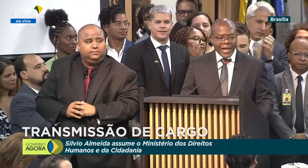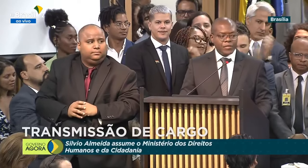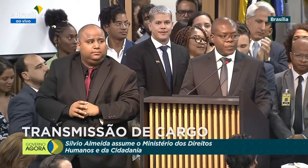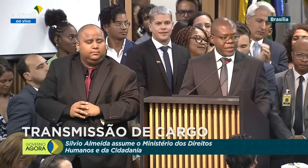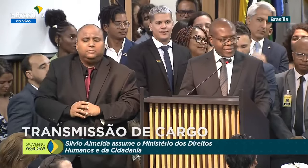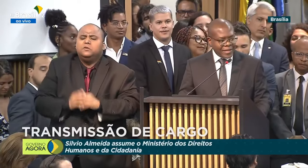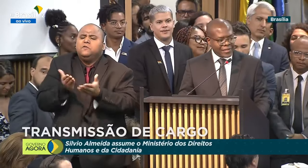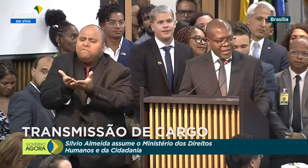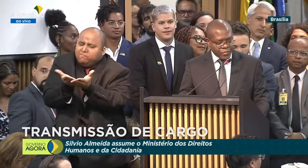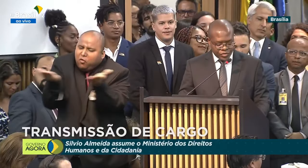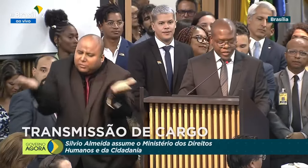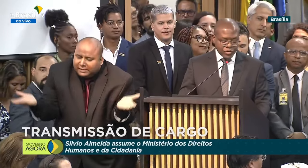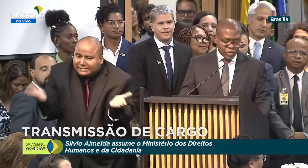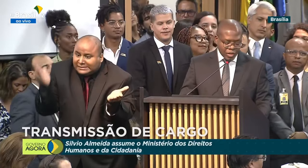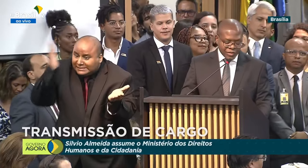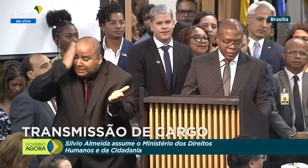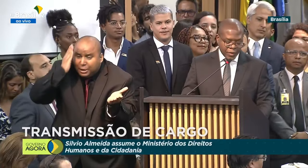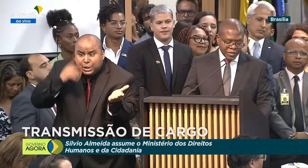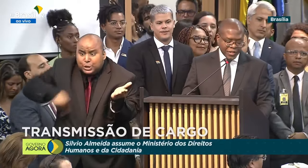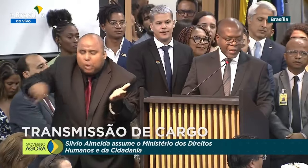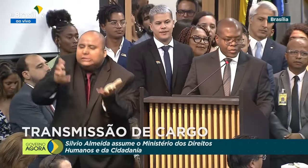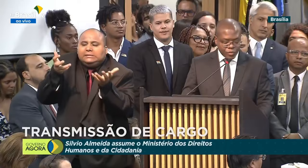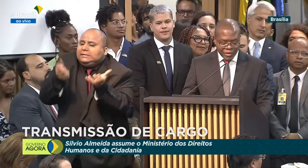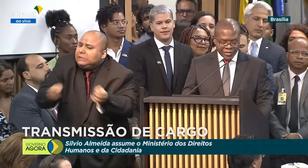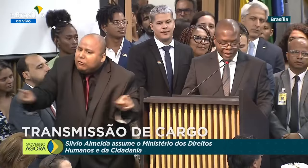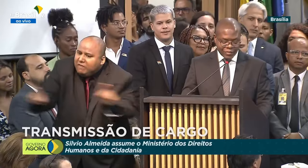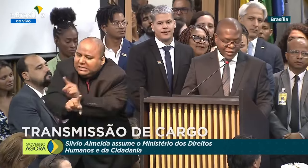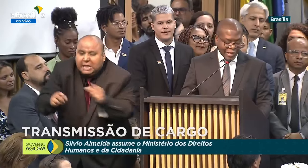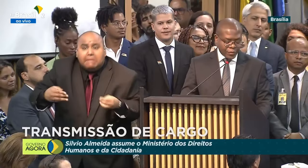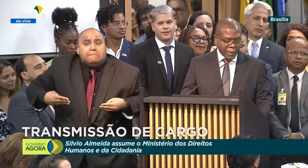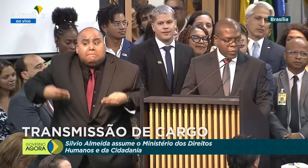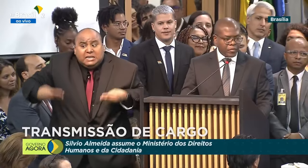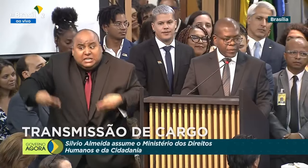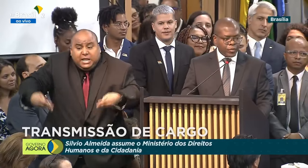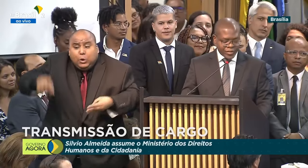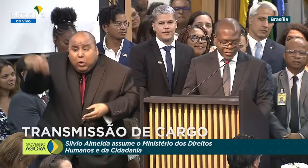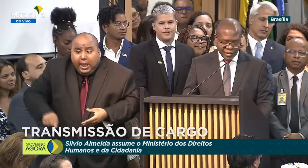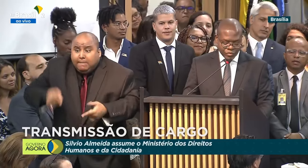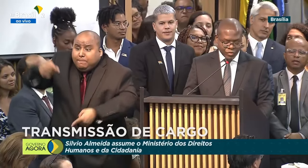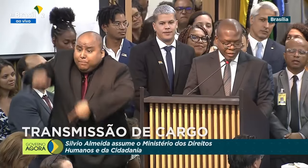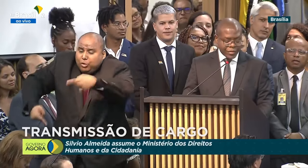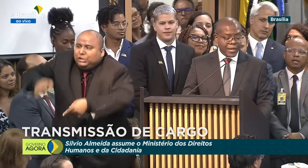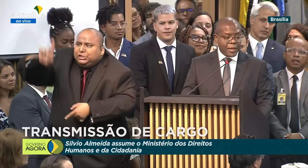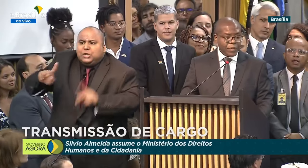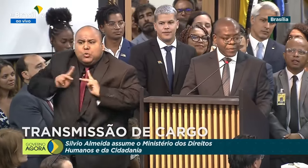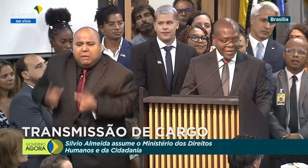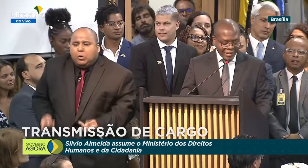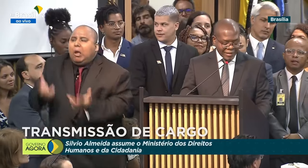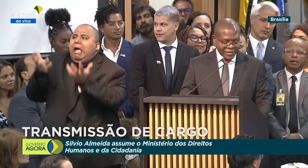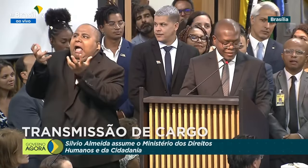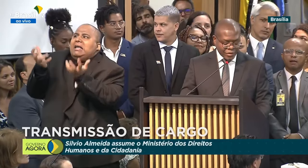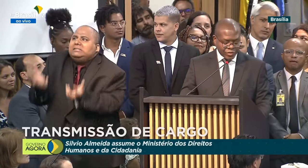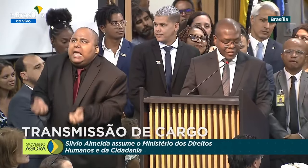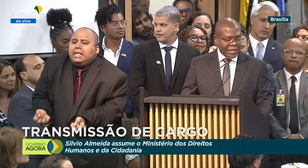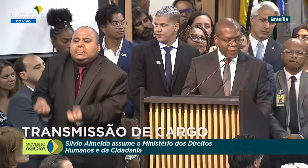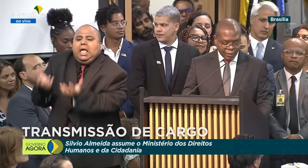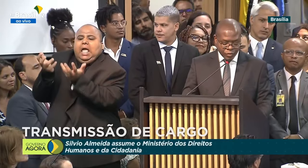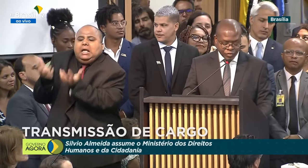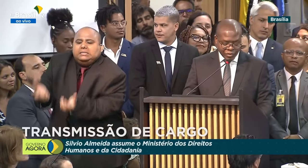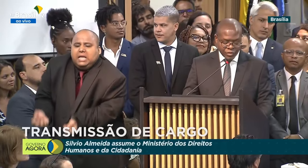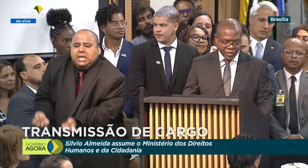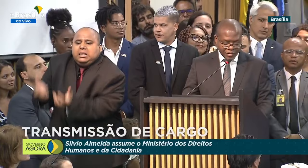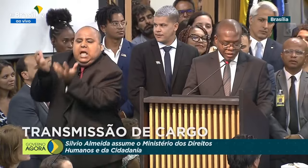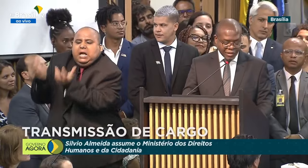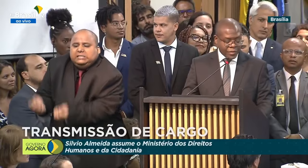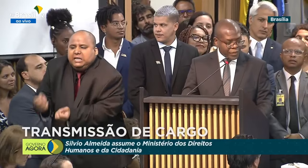prezados e prezados saibam disso nós não permitiremos que o ministério criado para promover políticas Direitos Humanos permaneça sendo utilizado